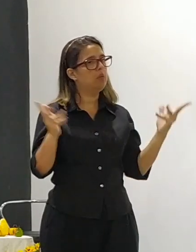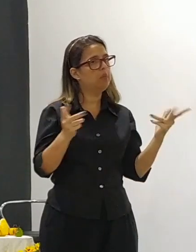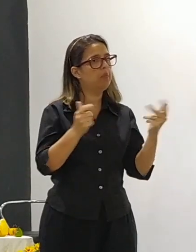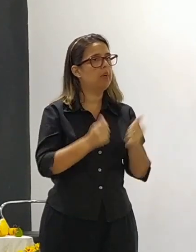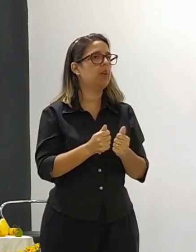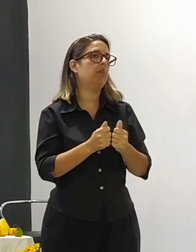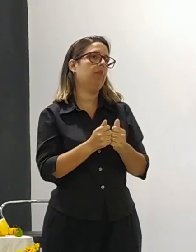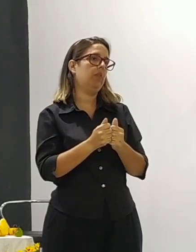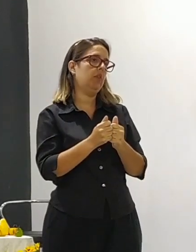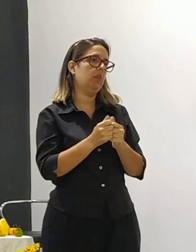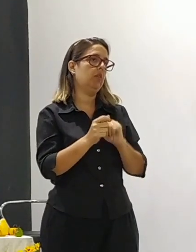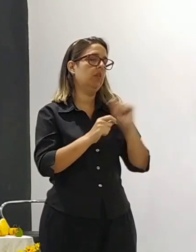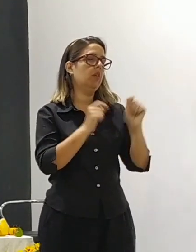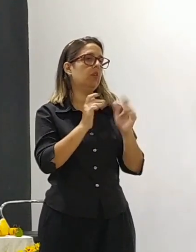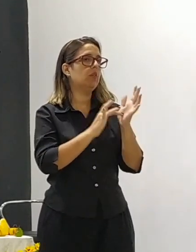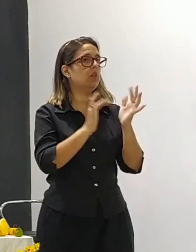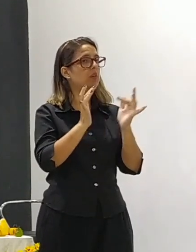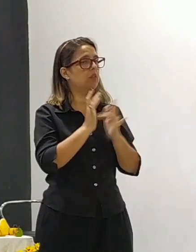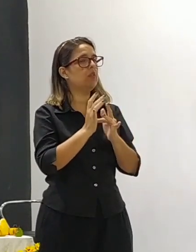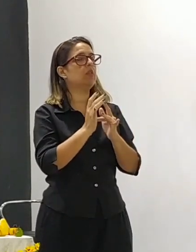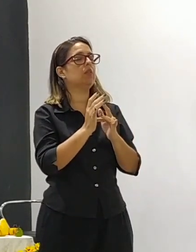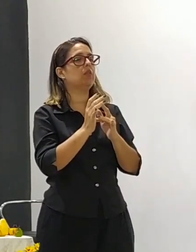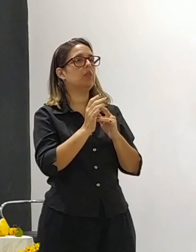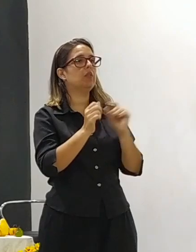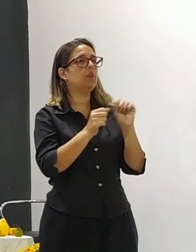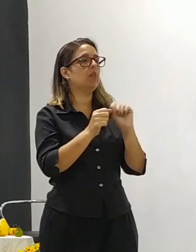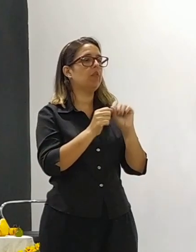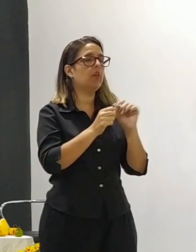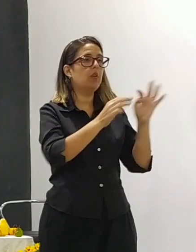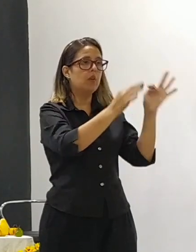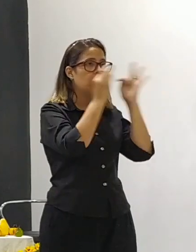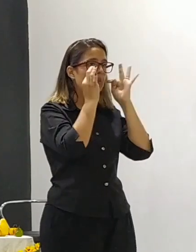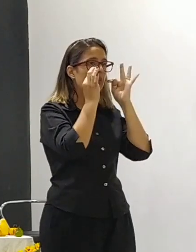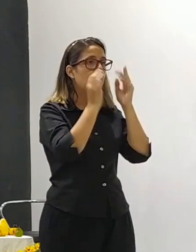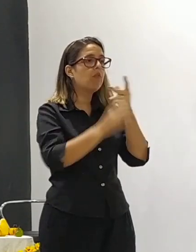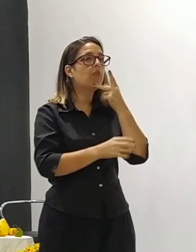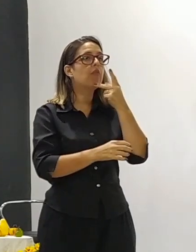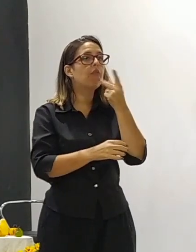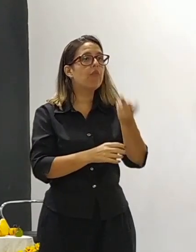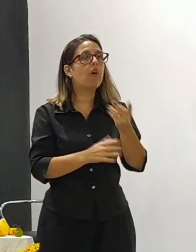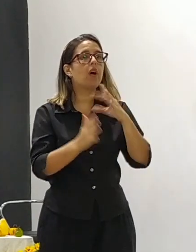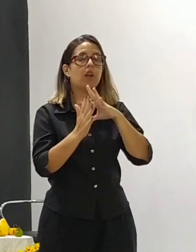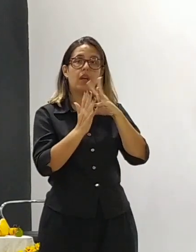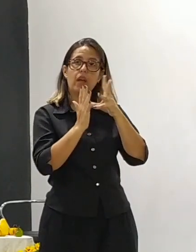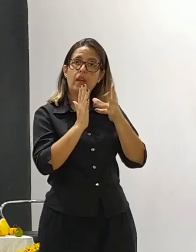Jesus falar. Tu tem que testemunhar. Abre a tua boca. A igreja